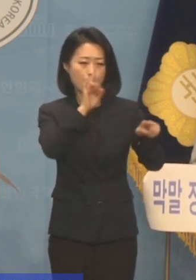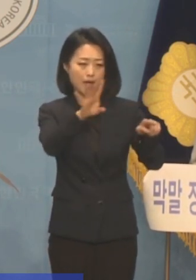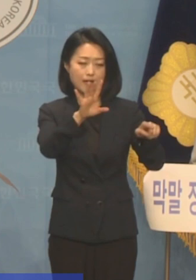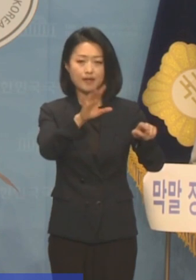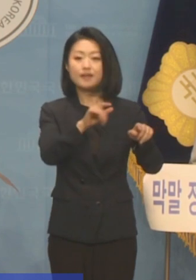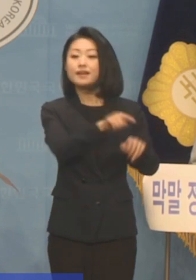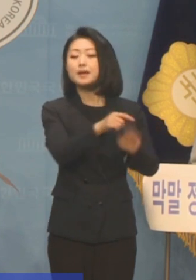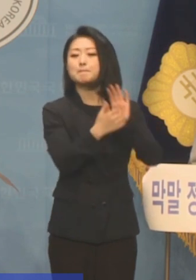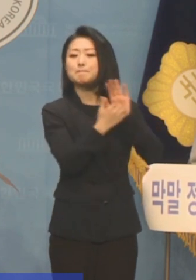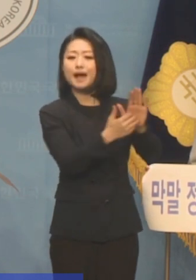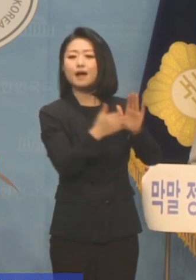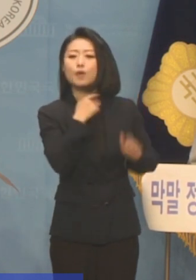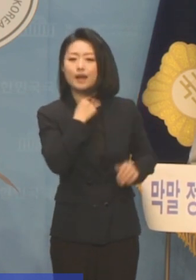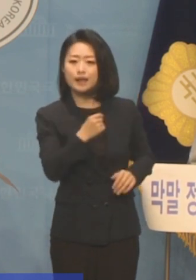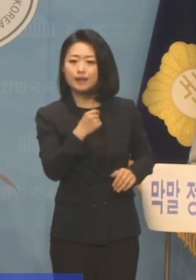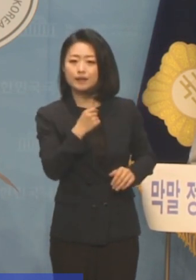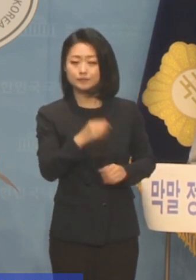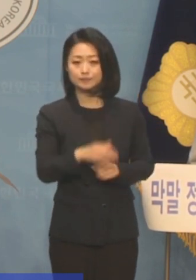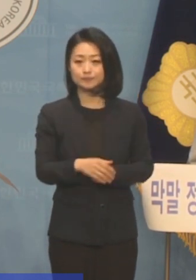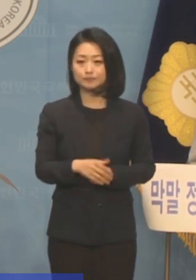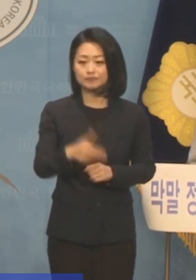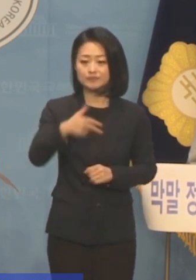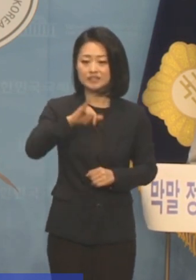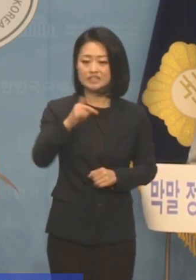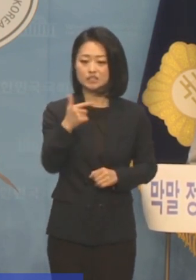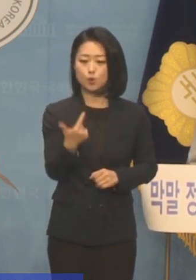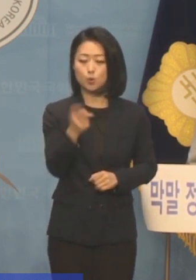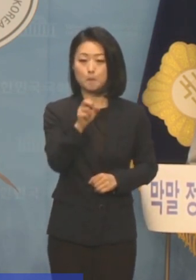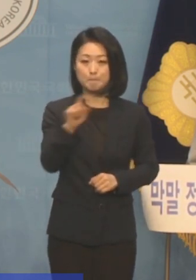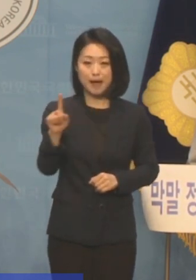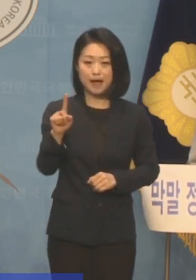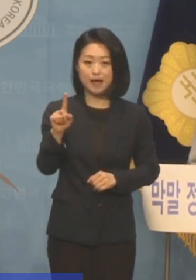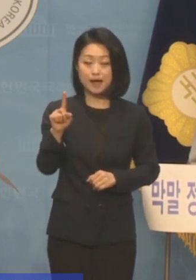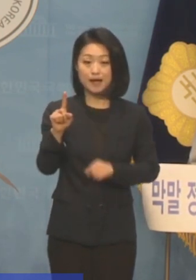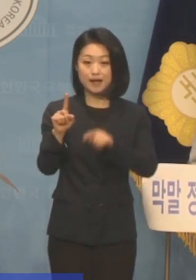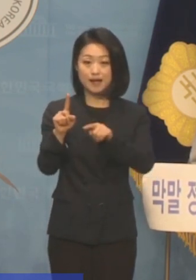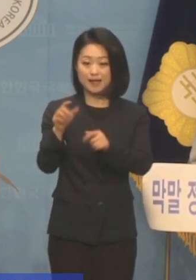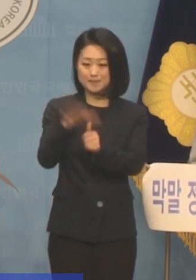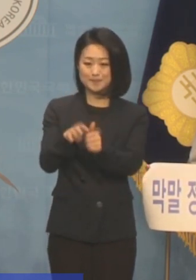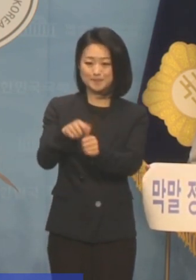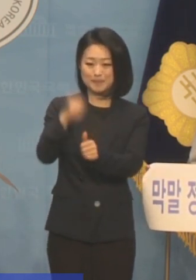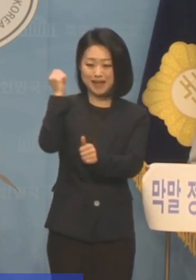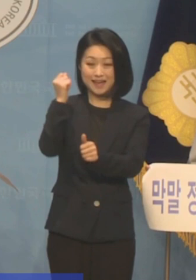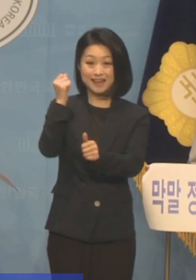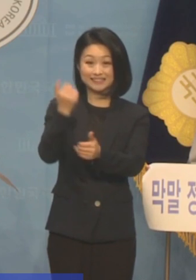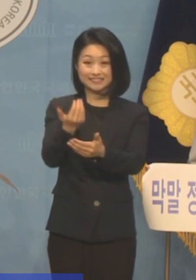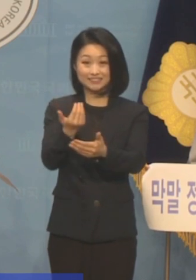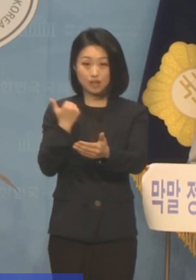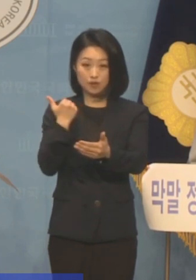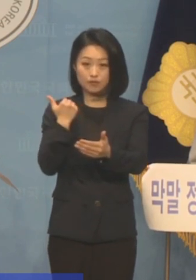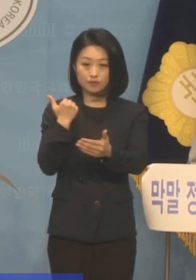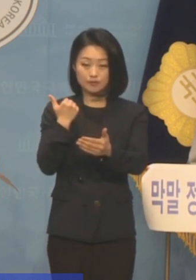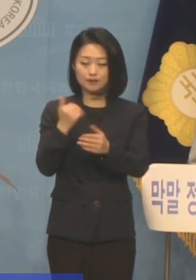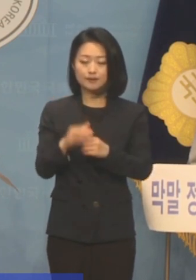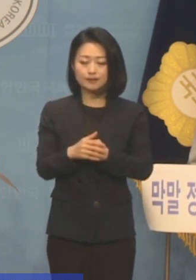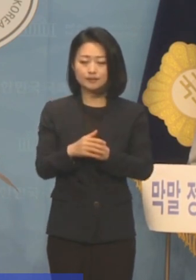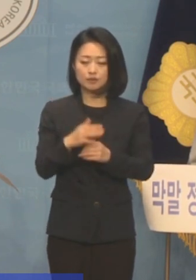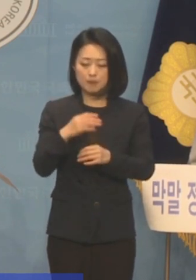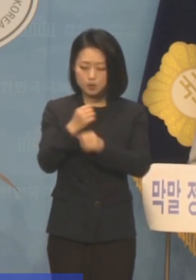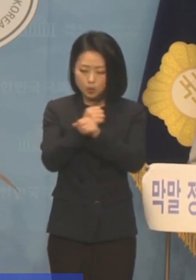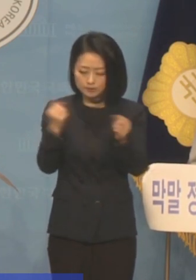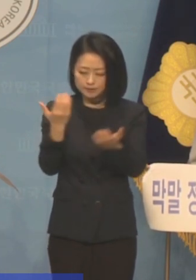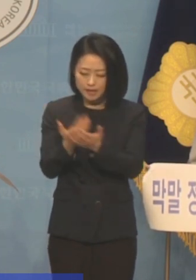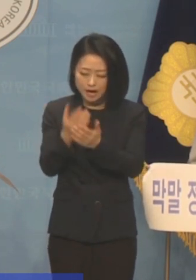합니다 형장의 이슬로 사라진 지존파는 생명의 경계에서 용서의 눈물을 흘리고 이승을 정리하고